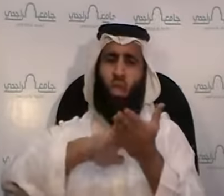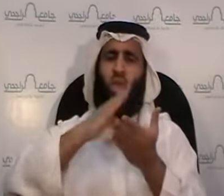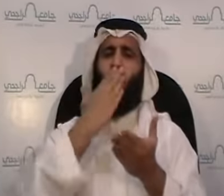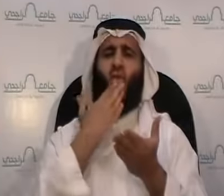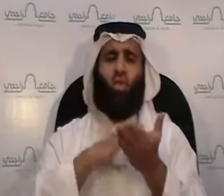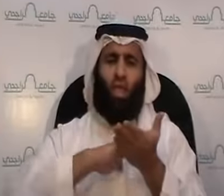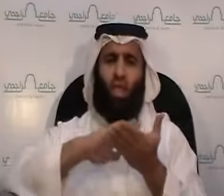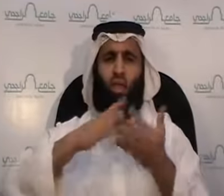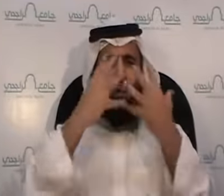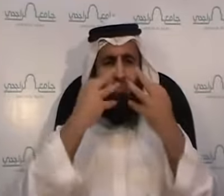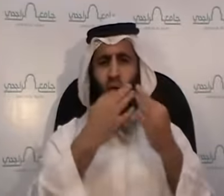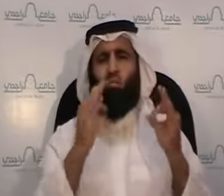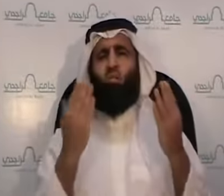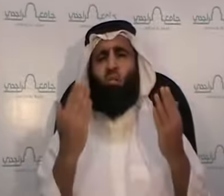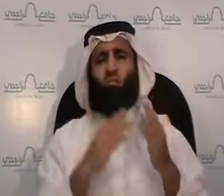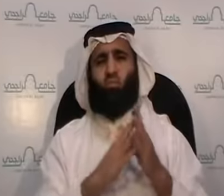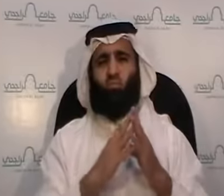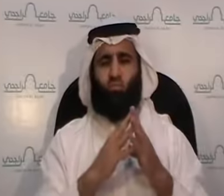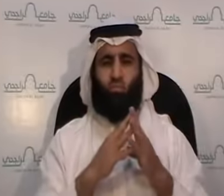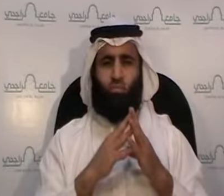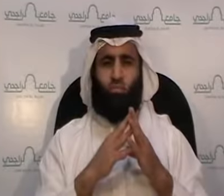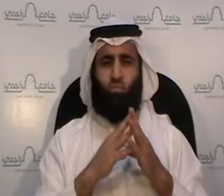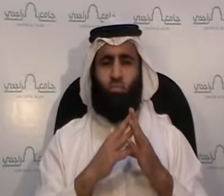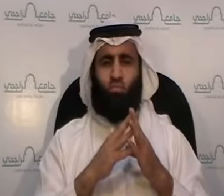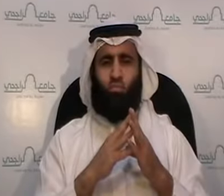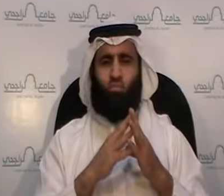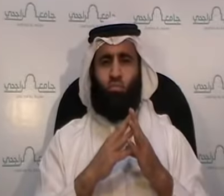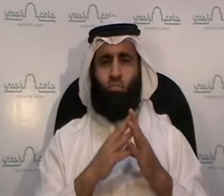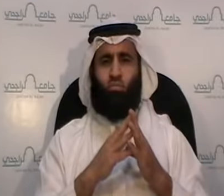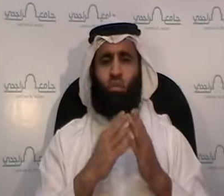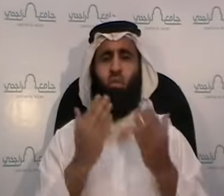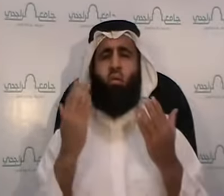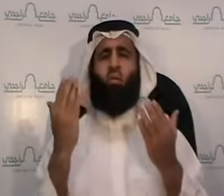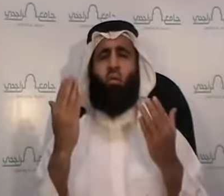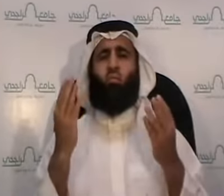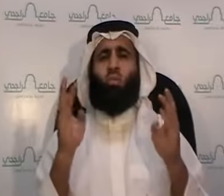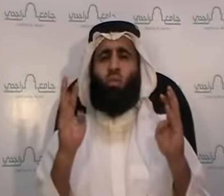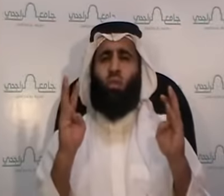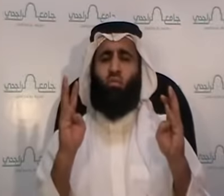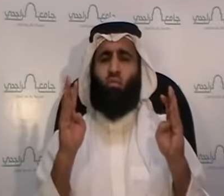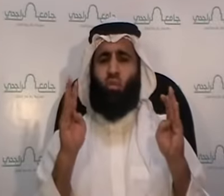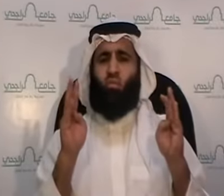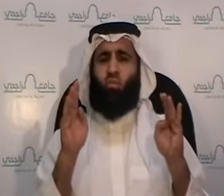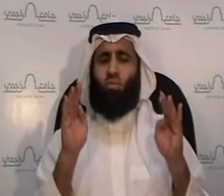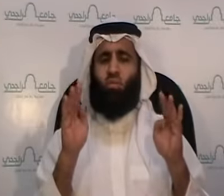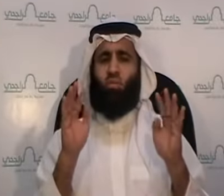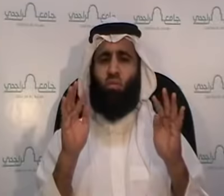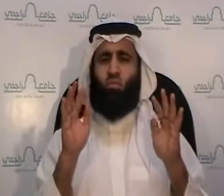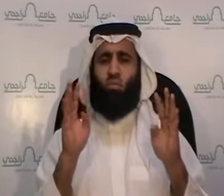رب العالمين. اللهم إنا نستغفرك إنك كنت غفارا، فأرسل